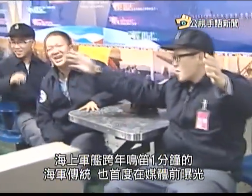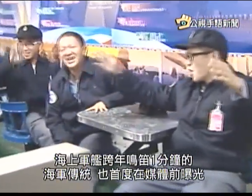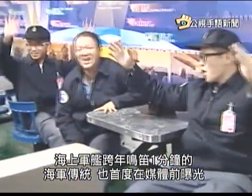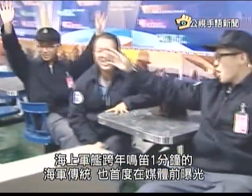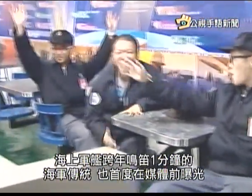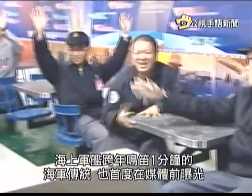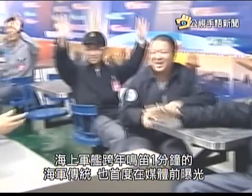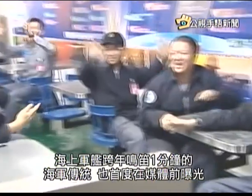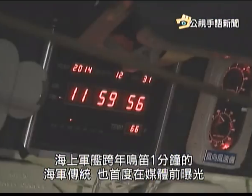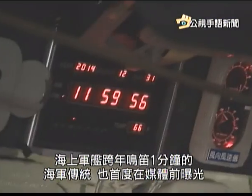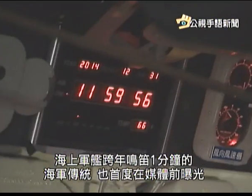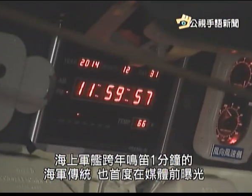前曝光。